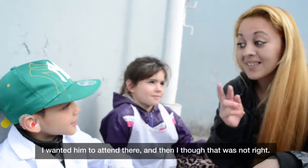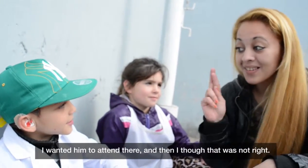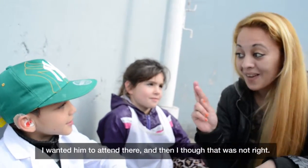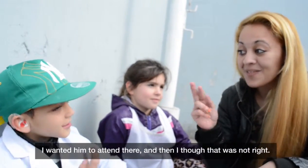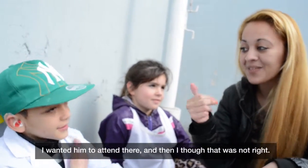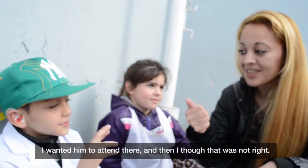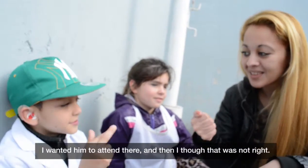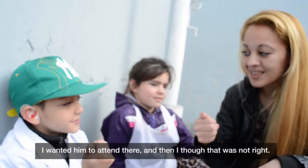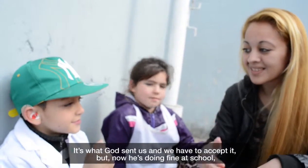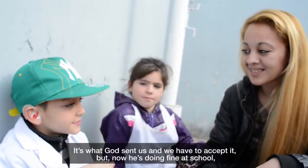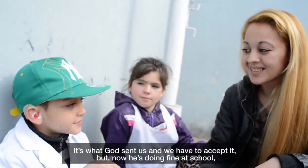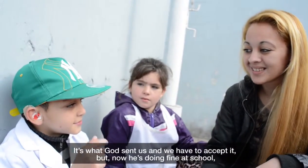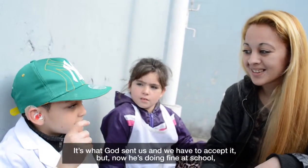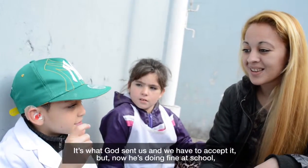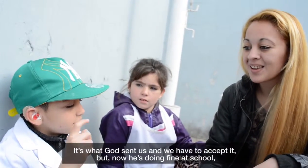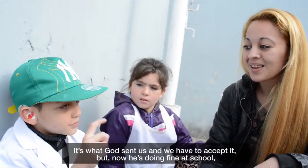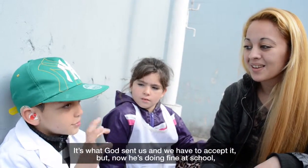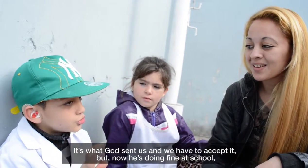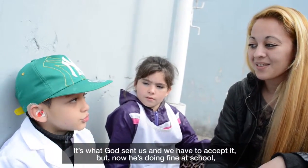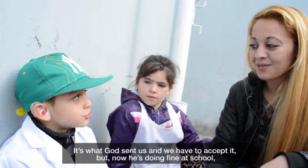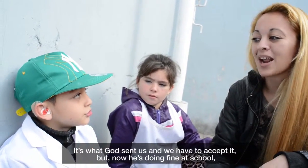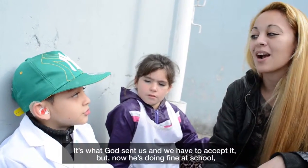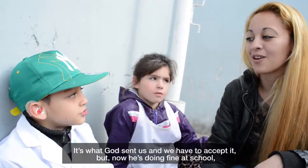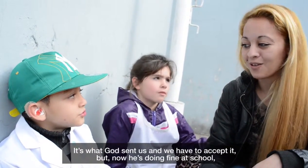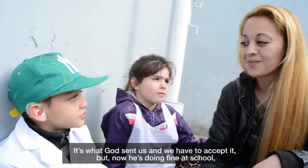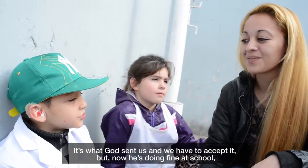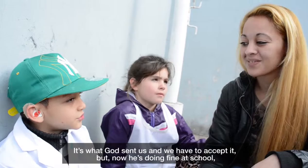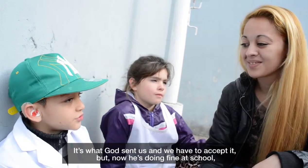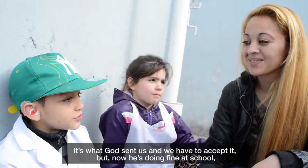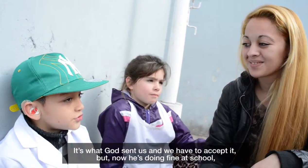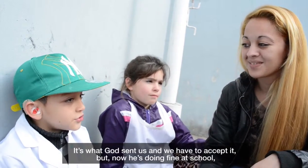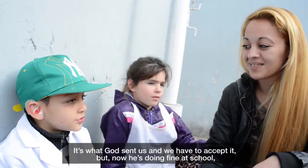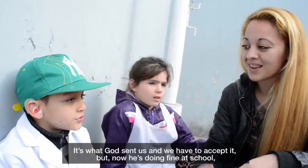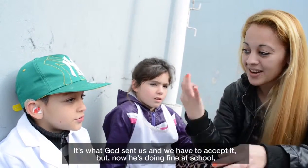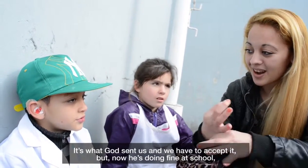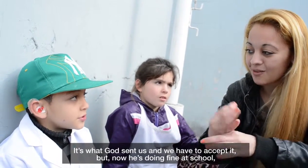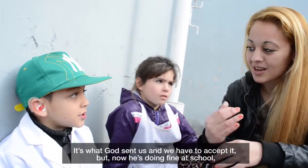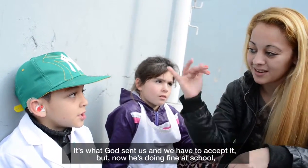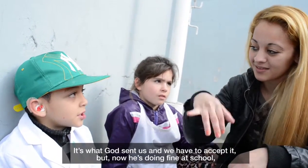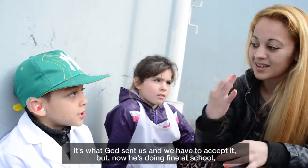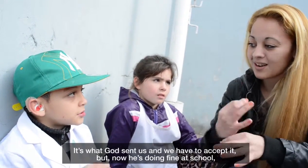y después vi que no, que es lo que Dios nos mandó y que hay que aceptarlo.